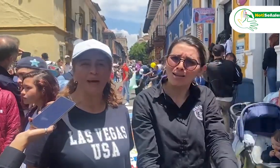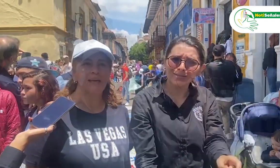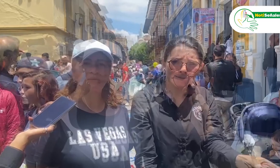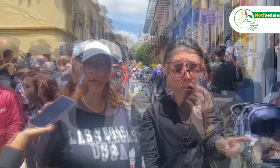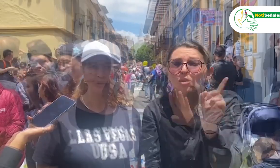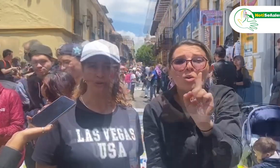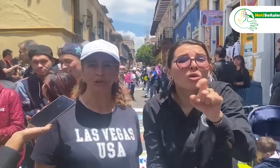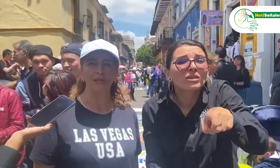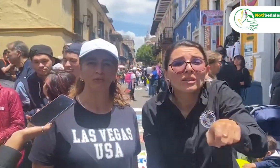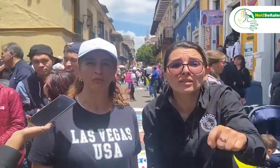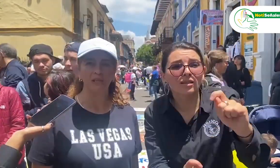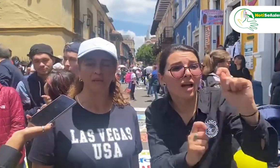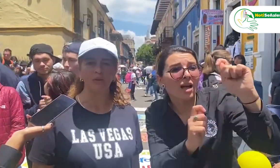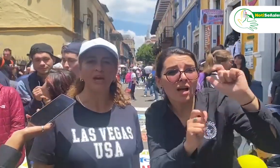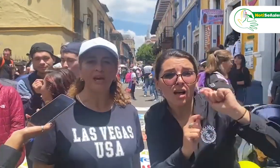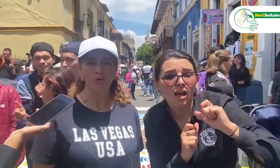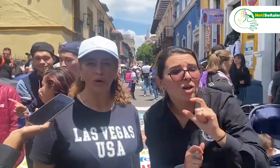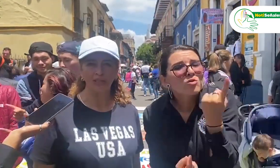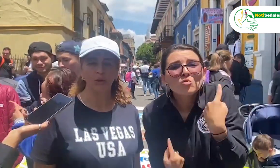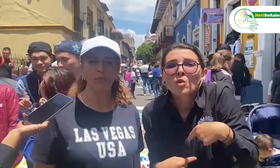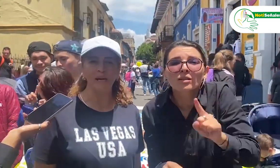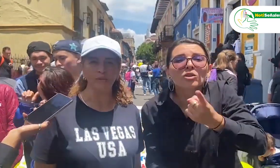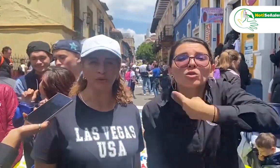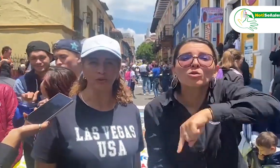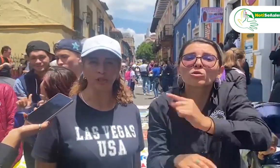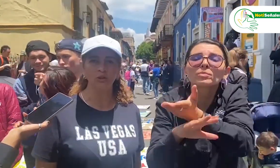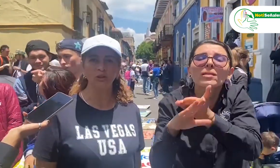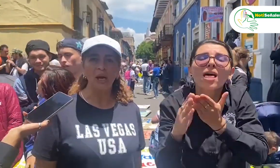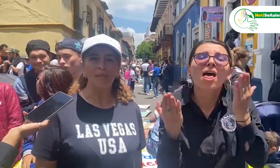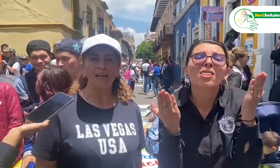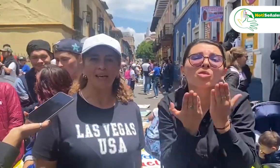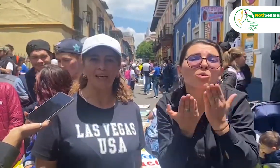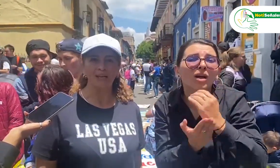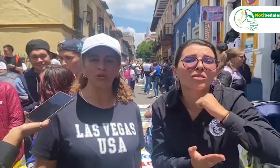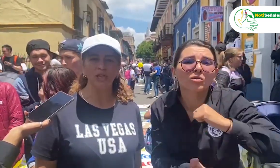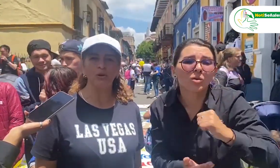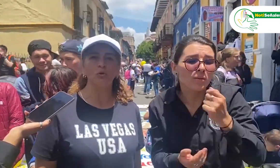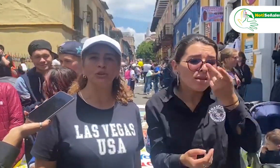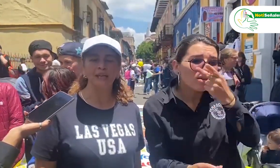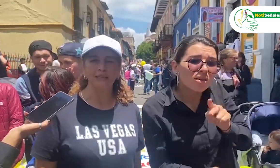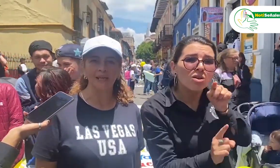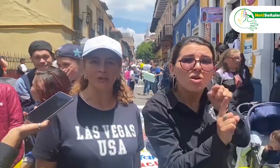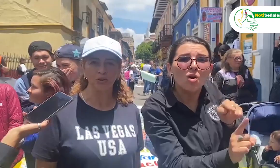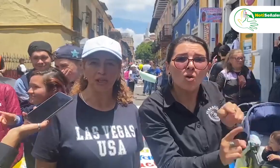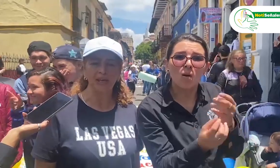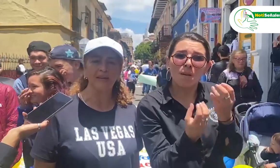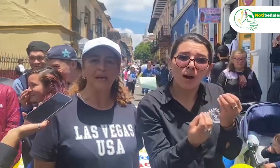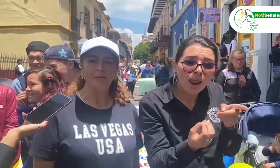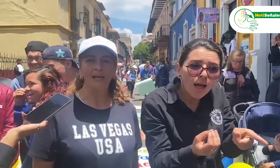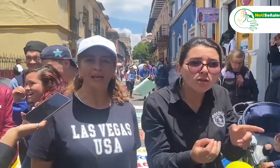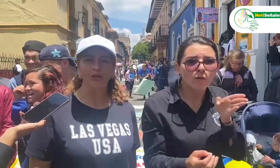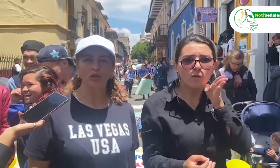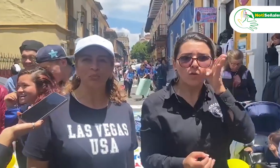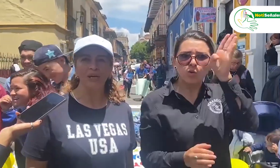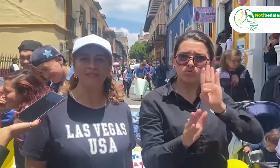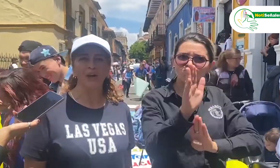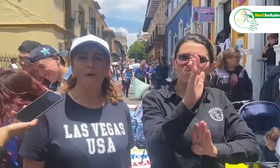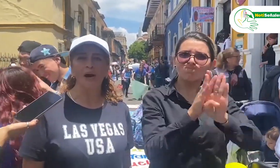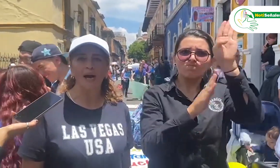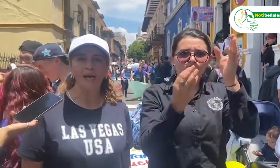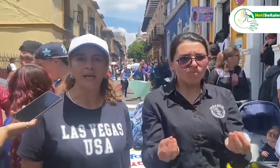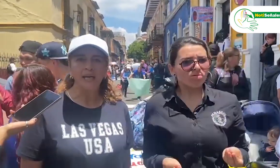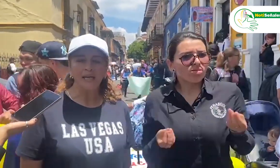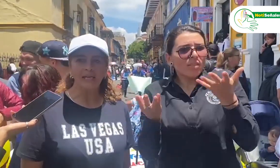capacidades. Estamos pidiendo educación para nuestros hijos para que ellos sean útiles a la sociedad, para que ellos puedan